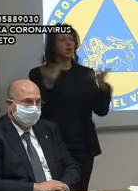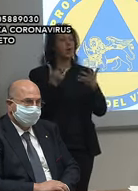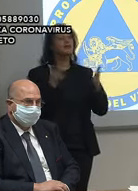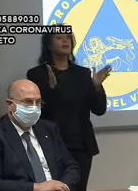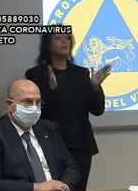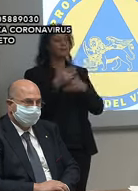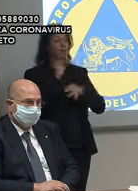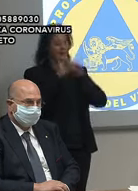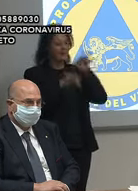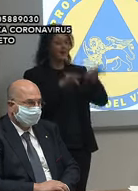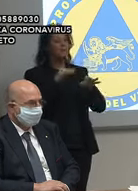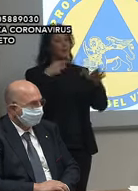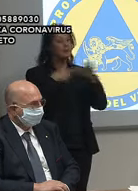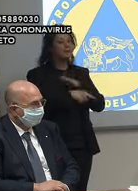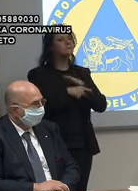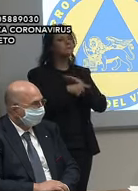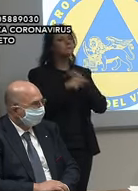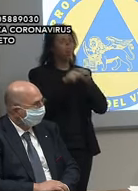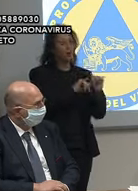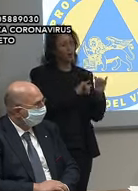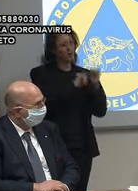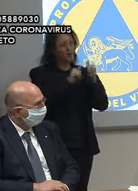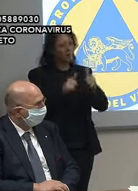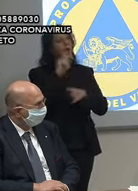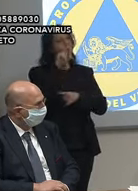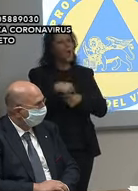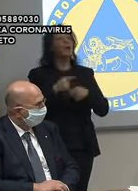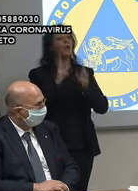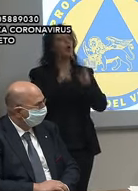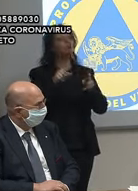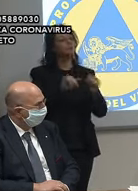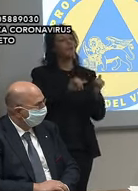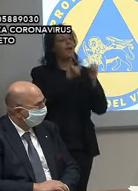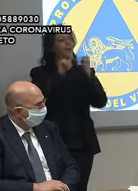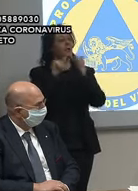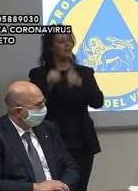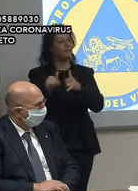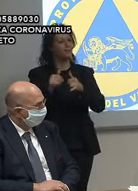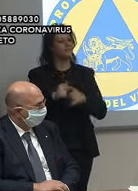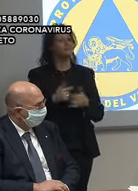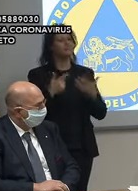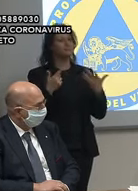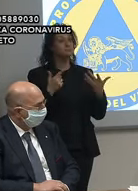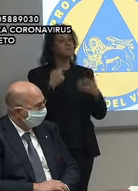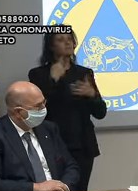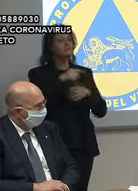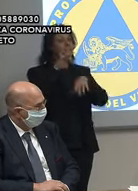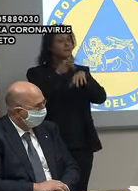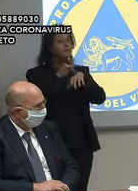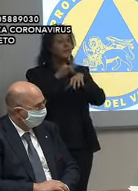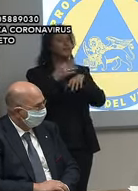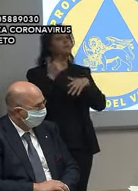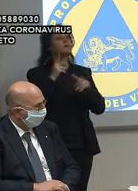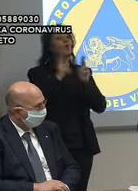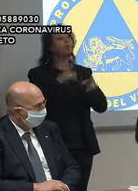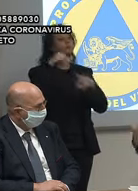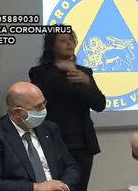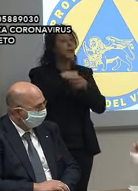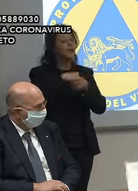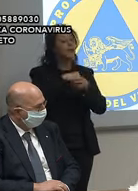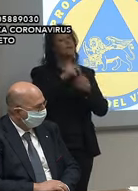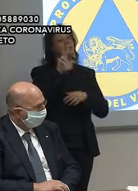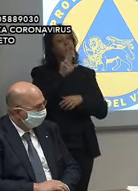ma si esce anche dall'ospedale. Questi sono tutti pazienti che escono dall'ospedale dopo 3-4 settimane.